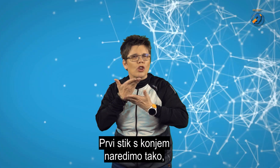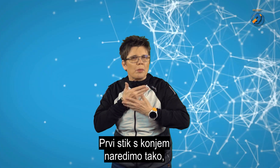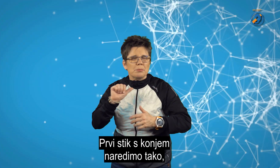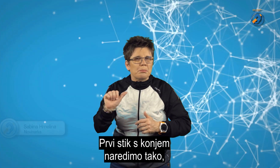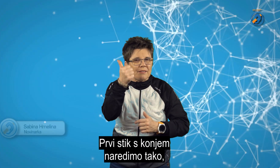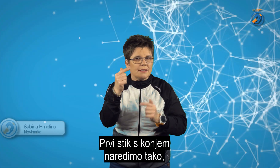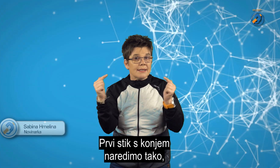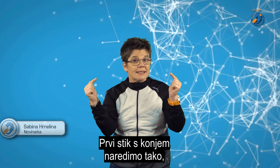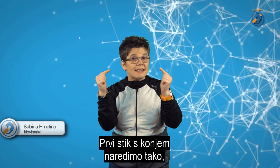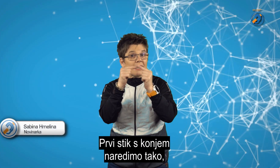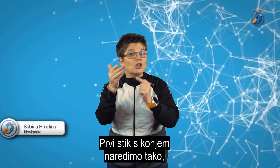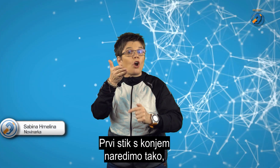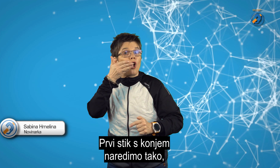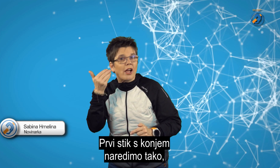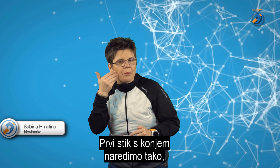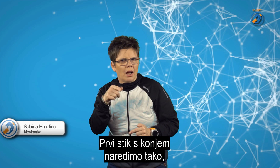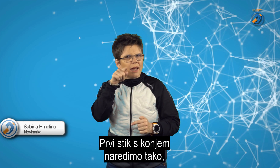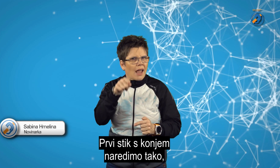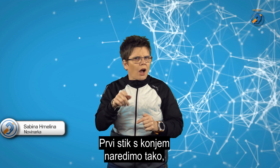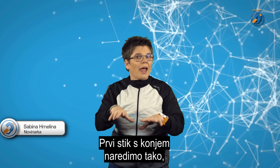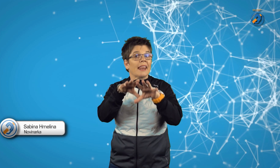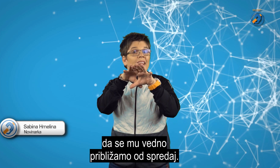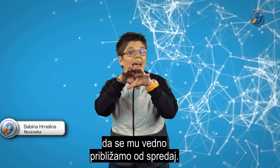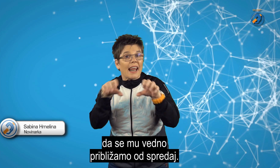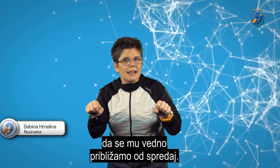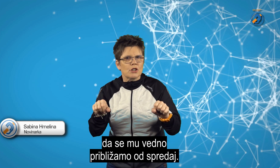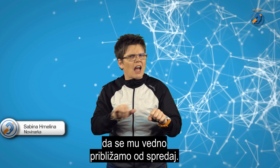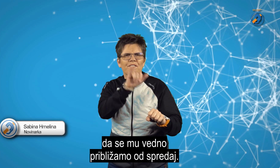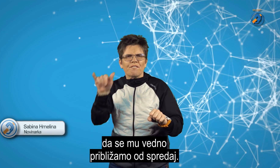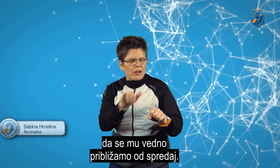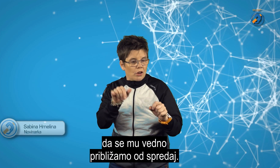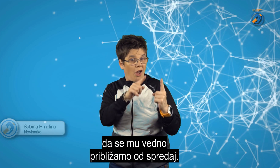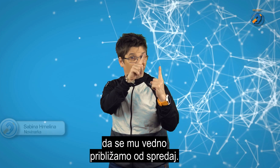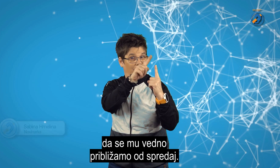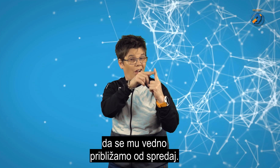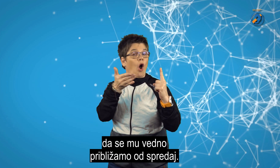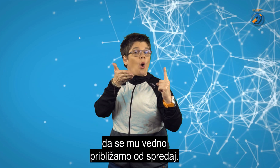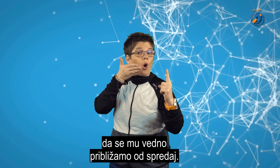Prvi stik s konjem naredimo tako, da se mu vedno približamo od spredaj.